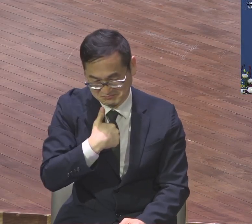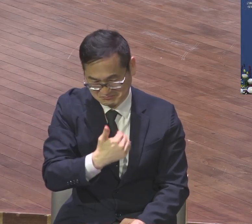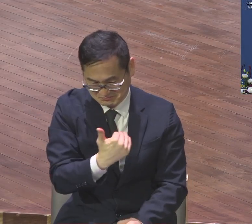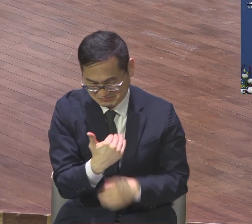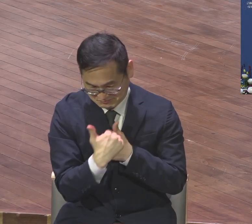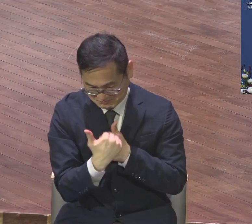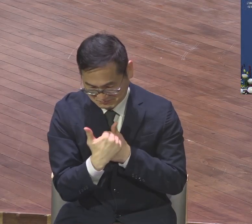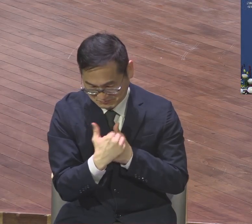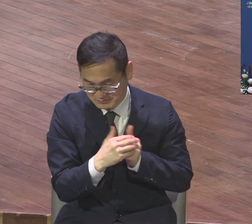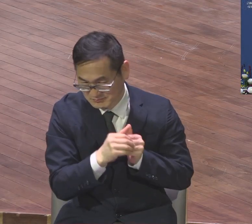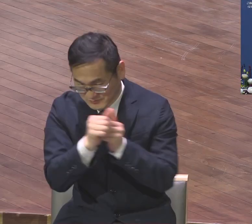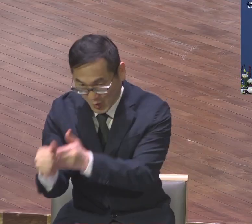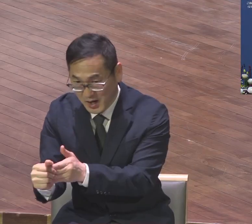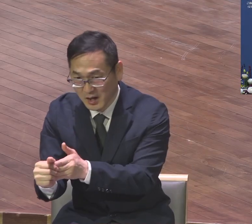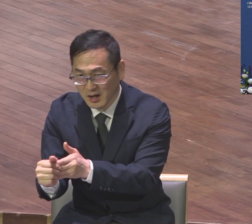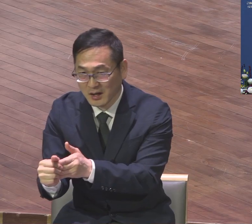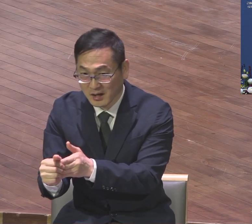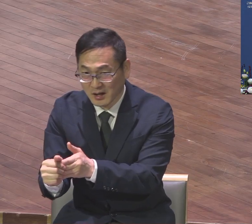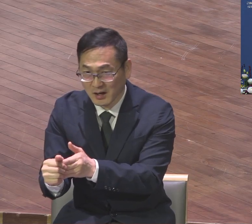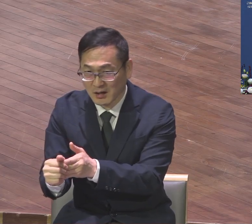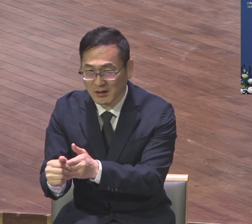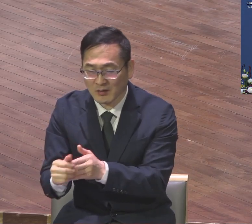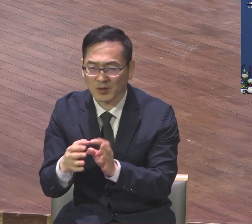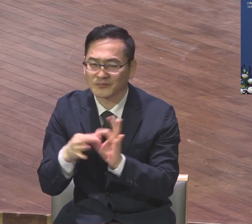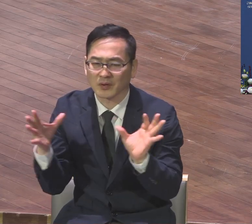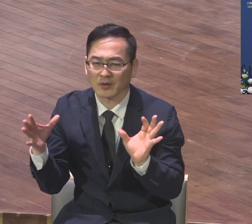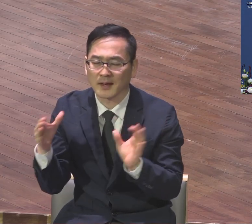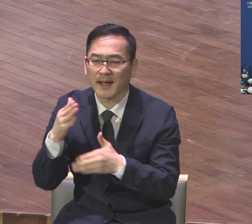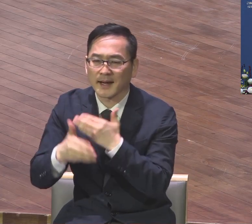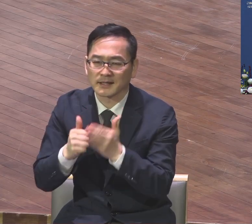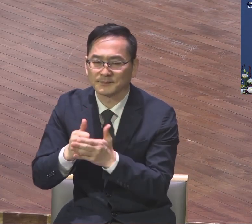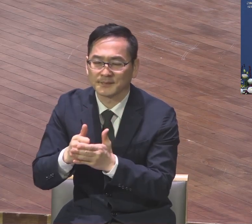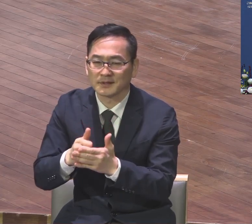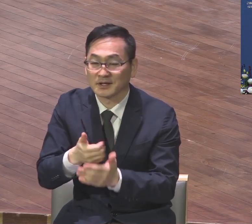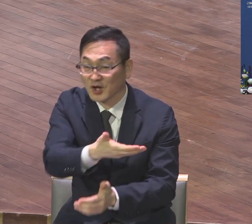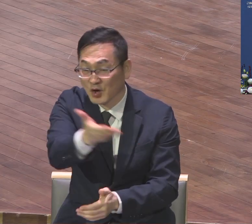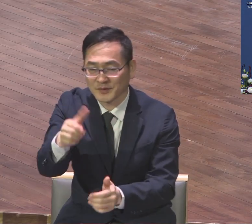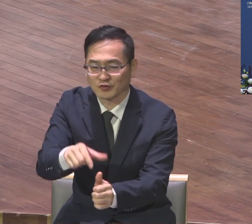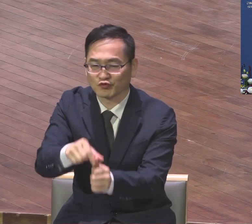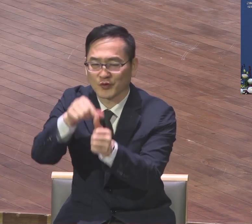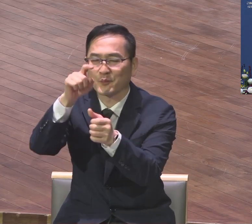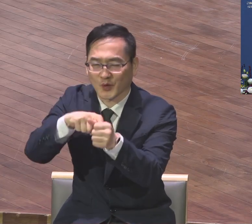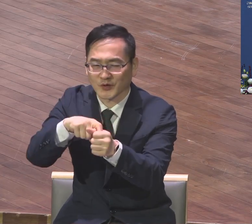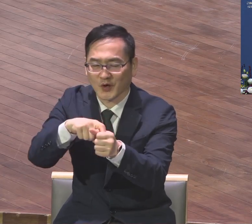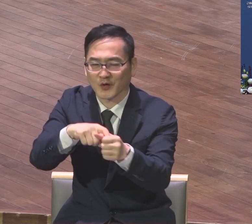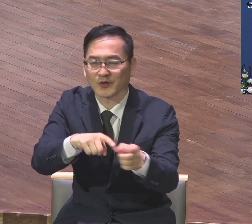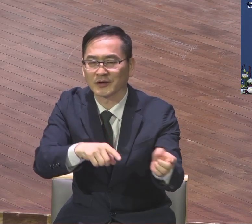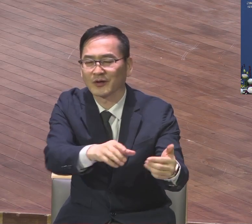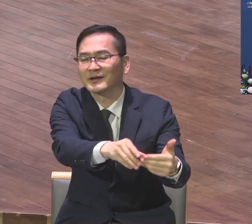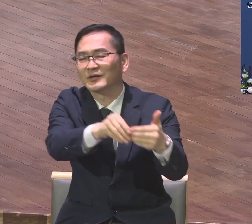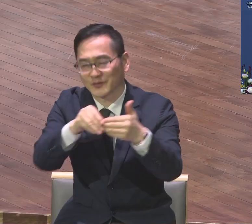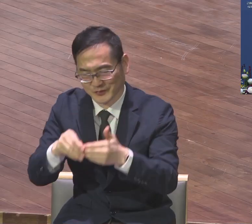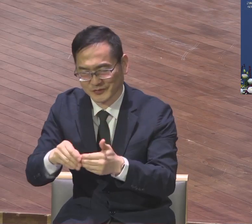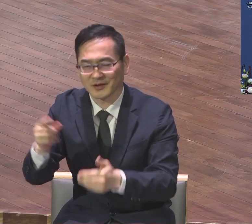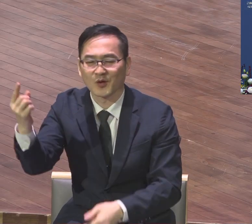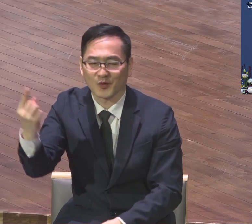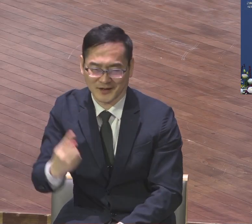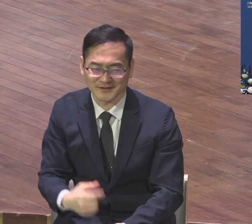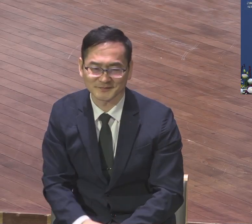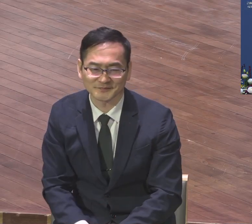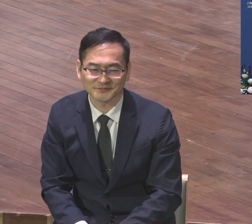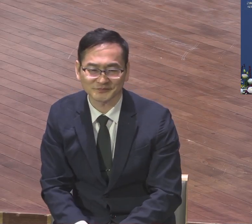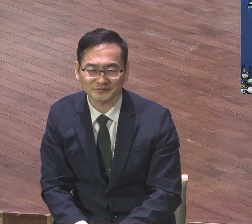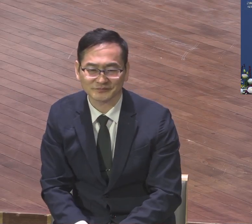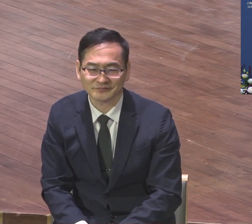오셨든지 간에 하나님은 여러분을 구원하시기 위해서 이 자리로 인도하신 줄로 믿으시기 바랍니다.